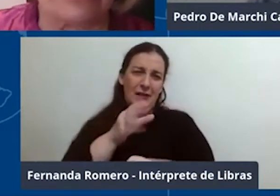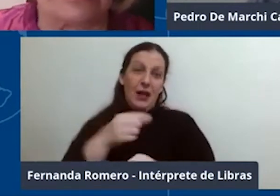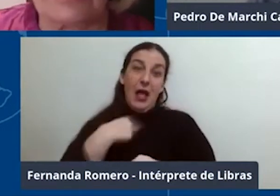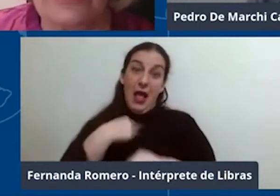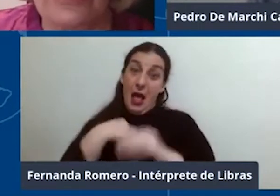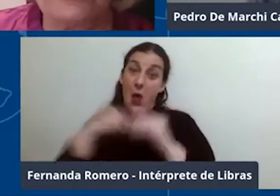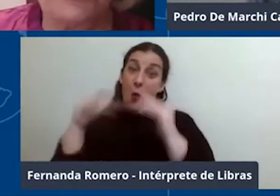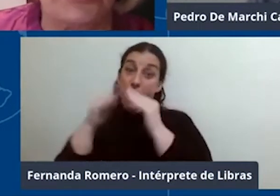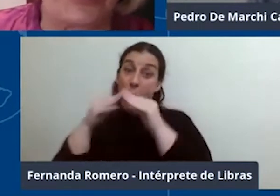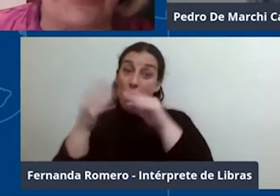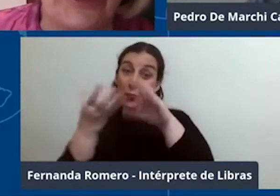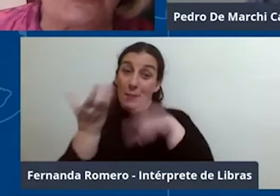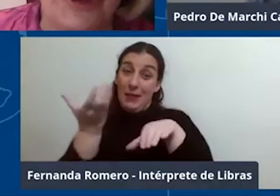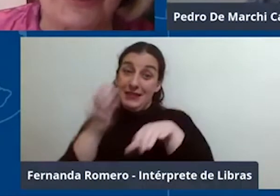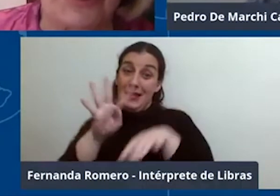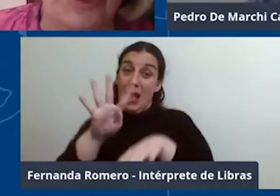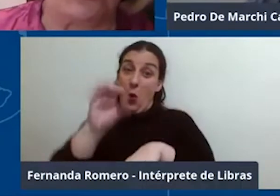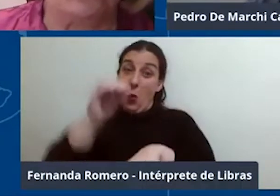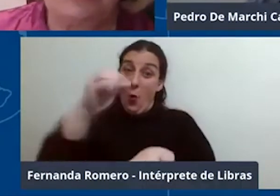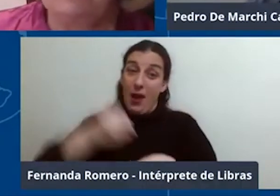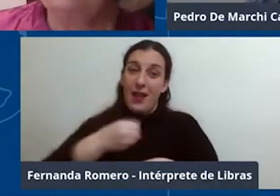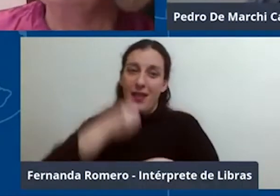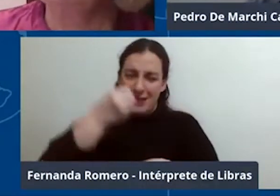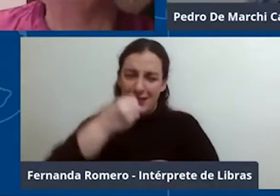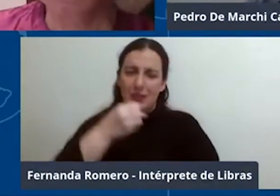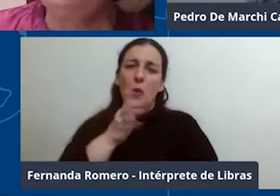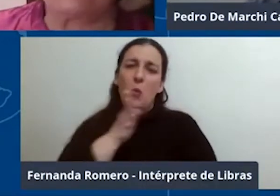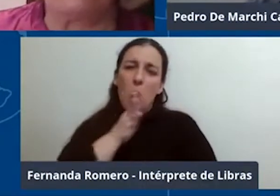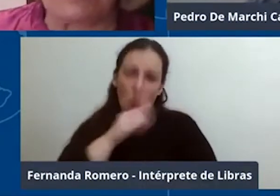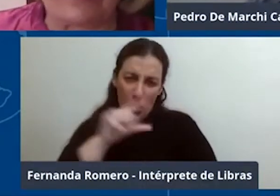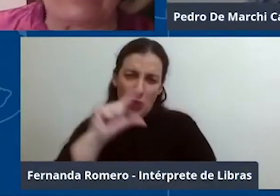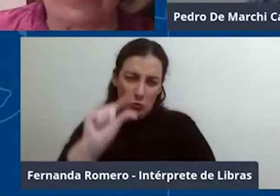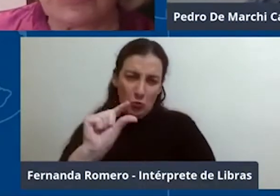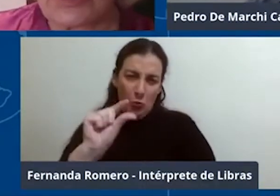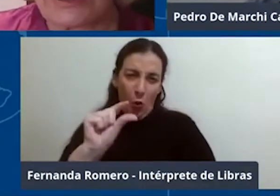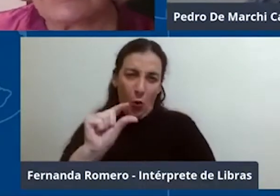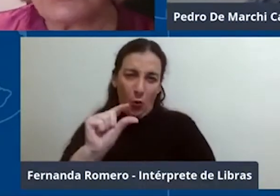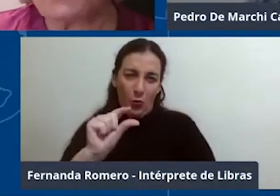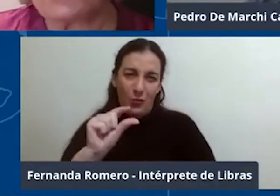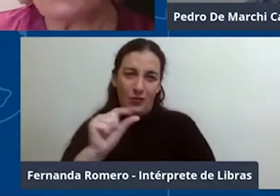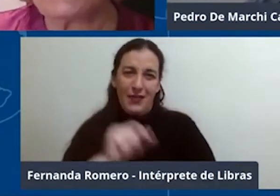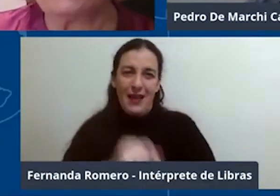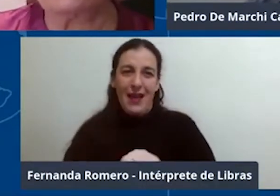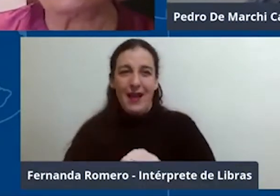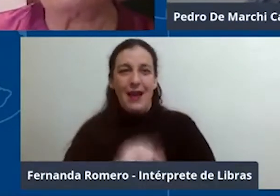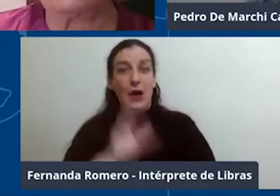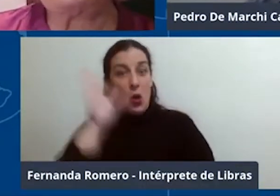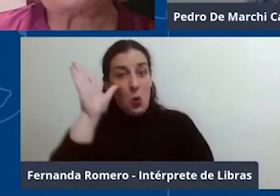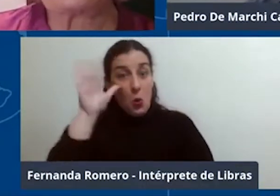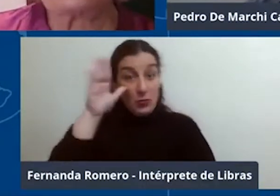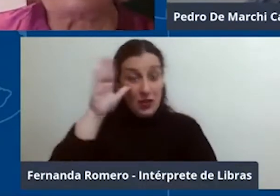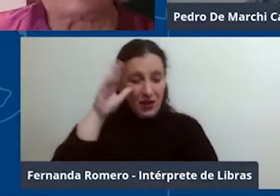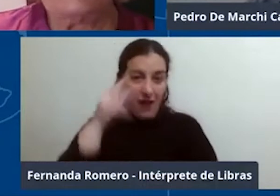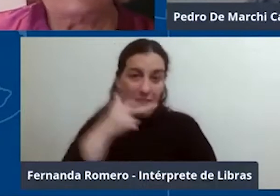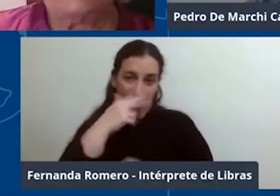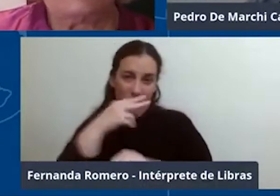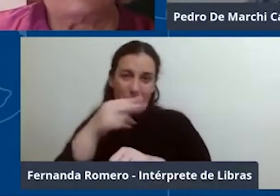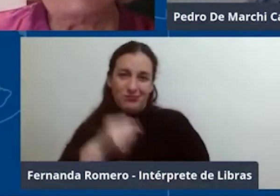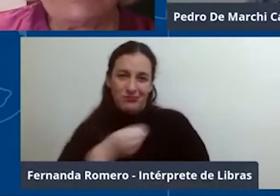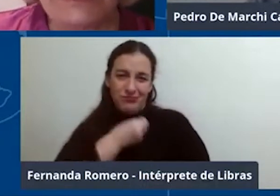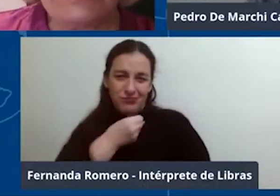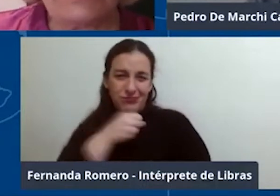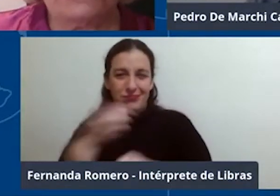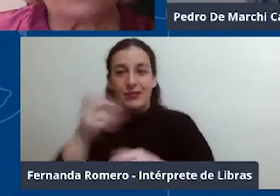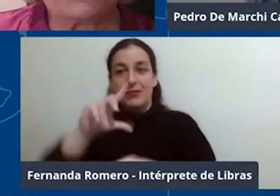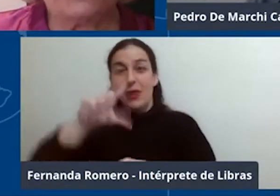40 anos, então eu conheço um pouco, acompanhada como jornalista, depois como senadora também.